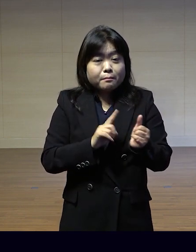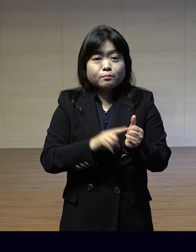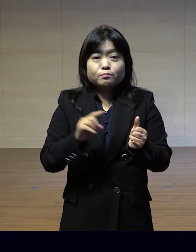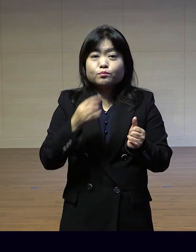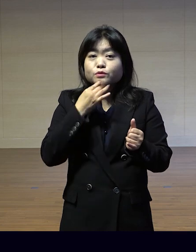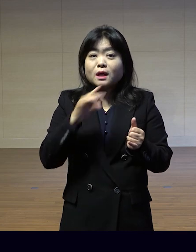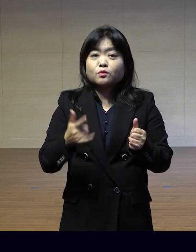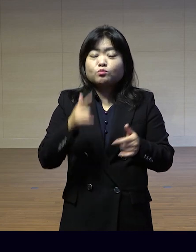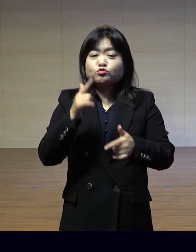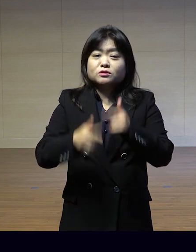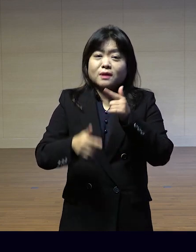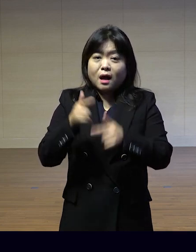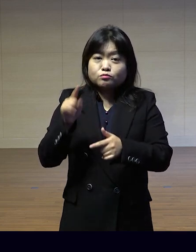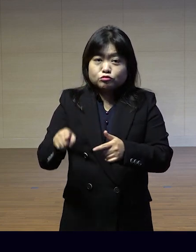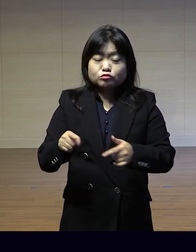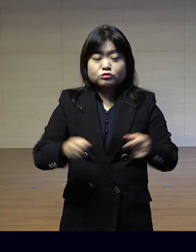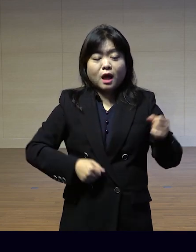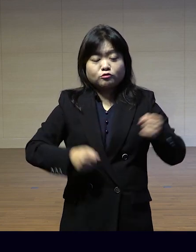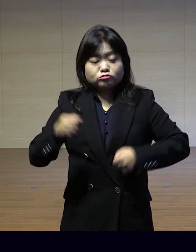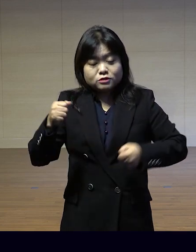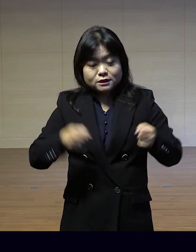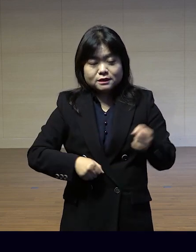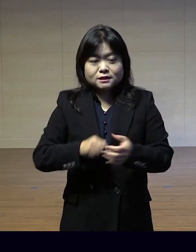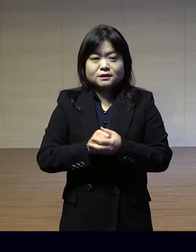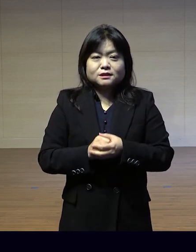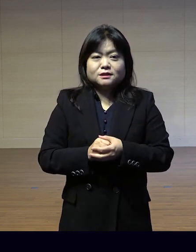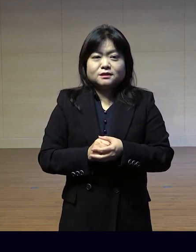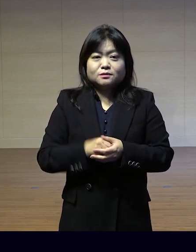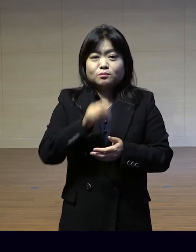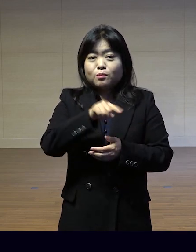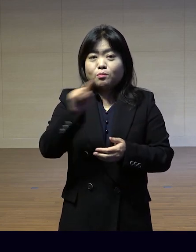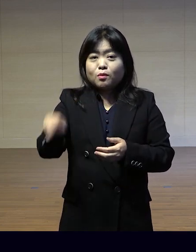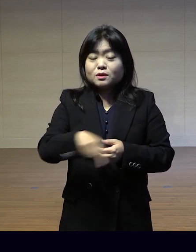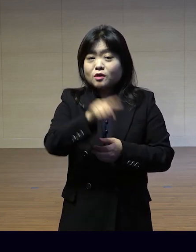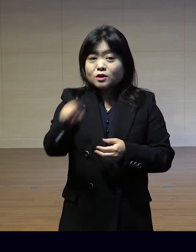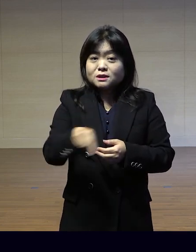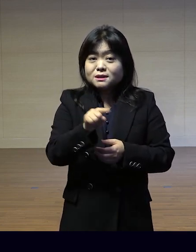꿀밭나무, 깨구리, 그거는